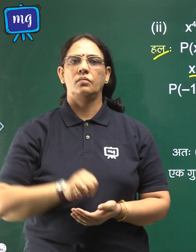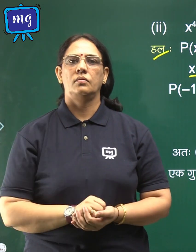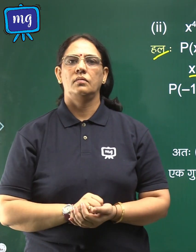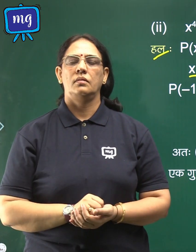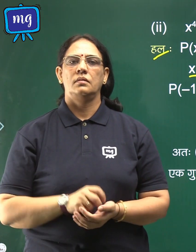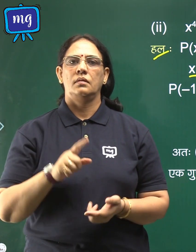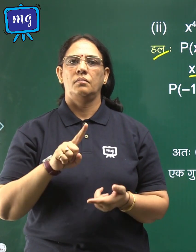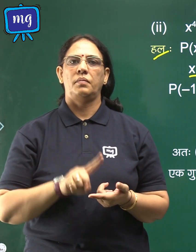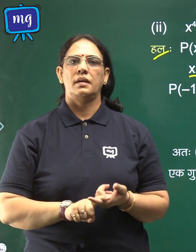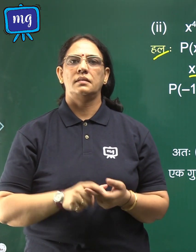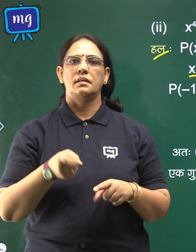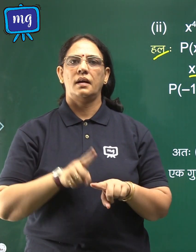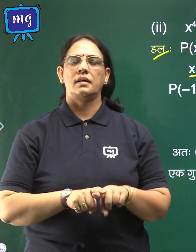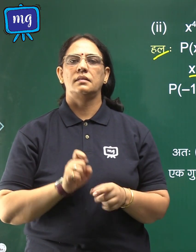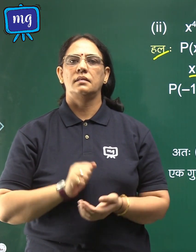प्लस एक्स